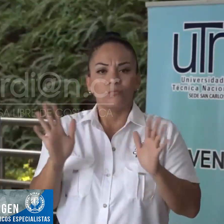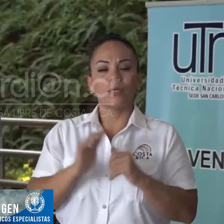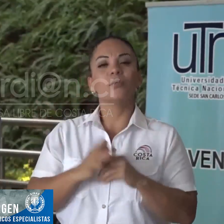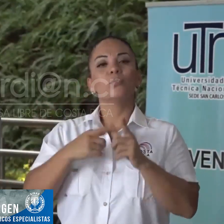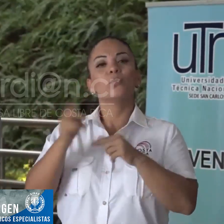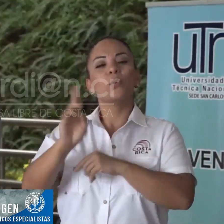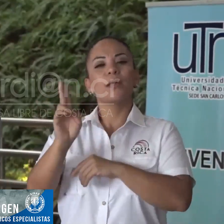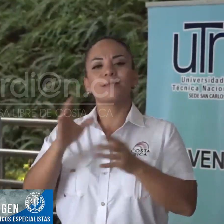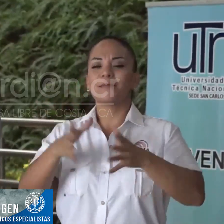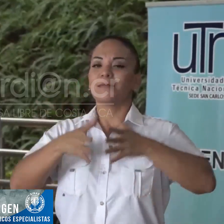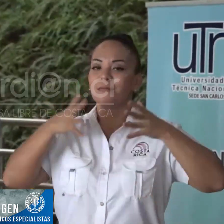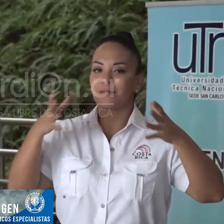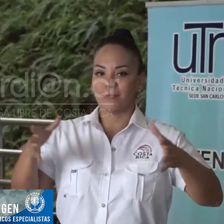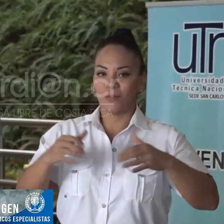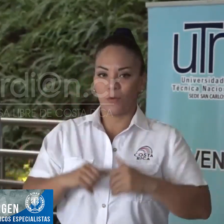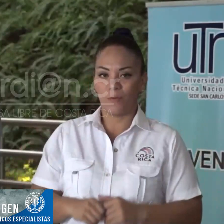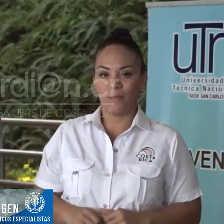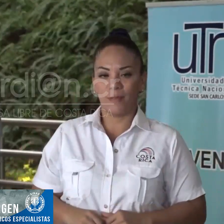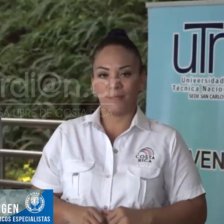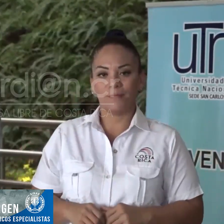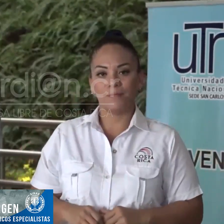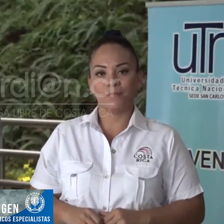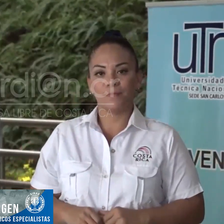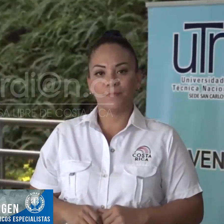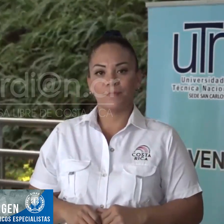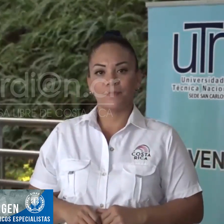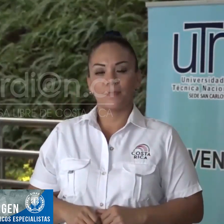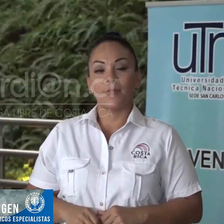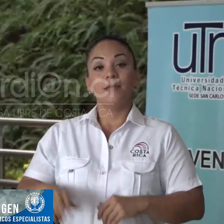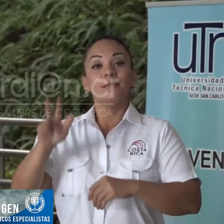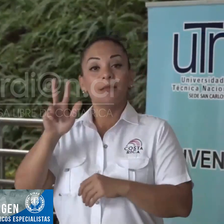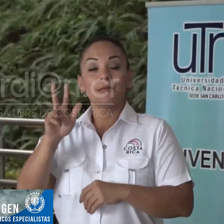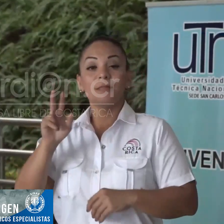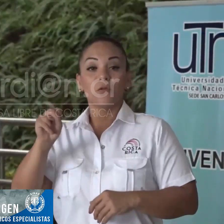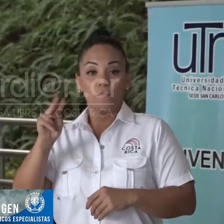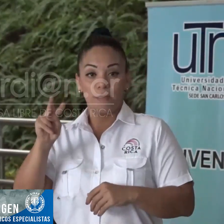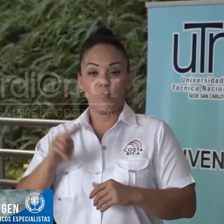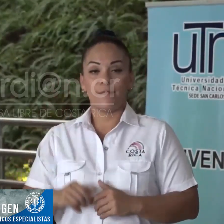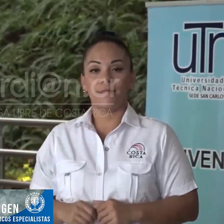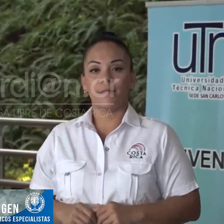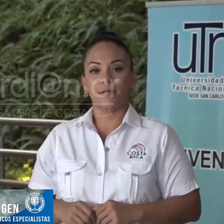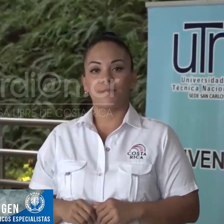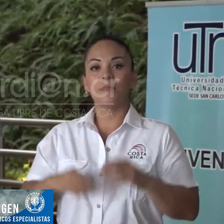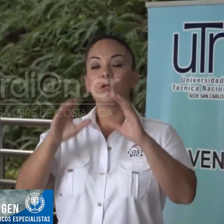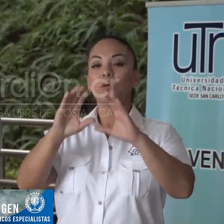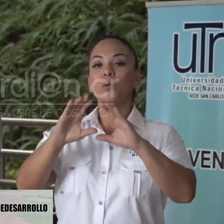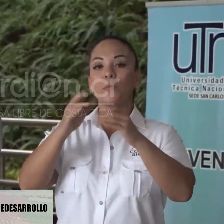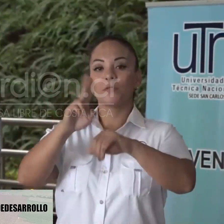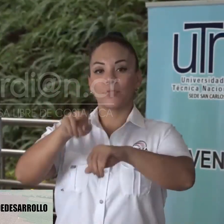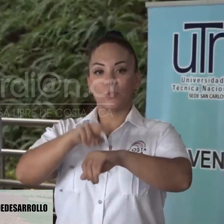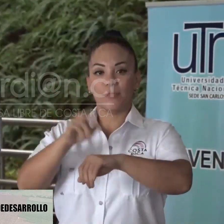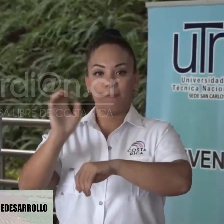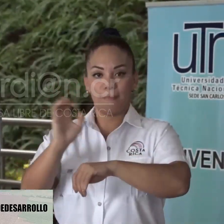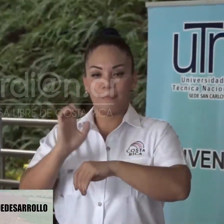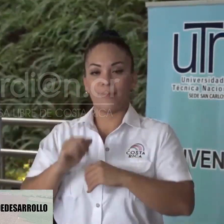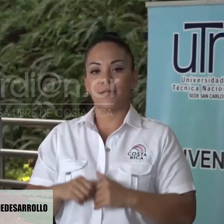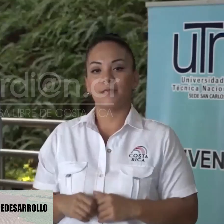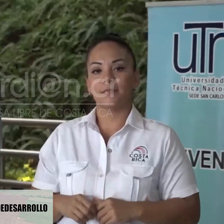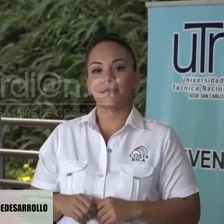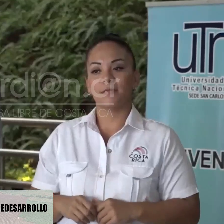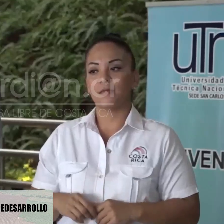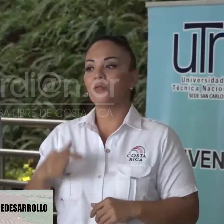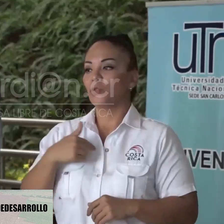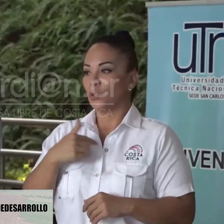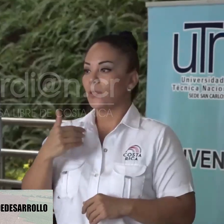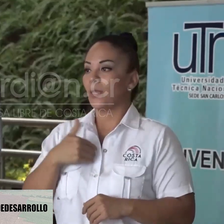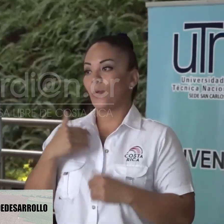Entonces la urgencia es enorme. De hecho, el 3 de noviembre, la Comisión Nacional de Emergencias, yo